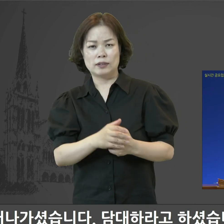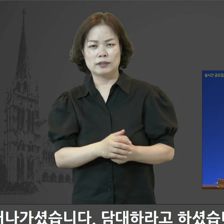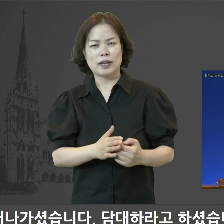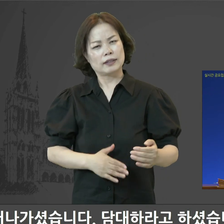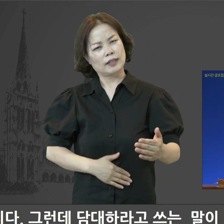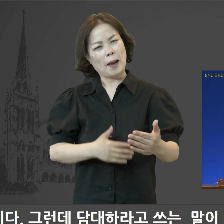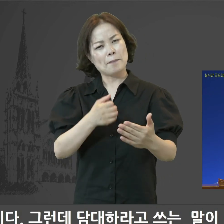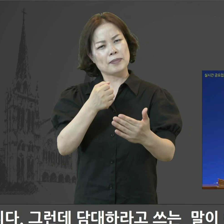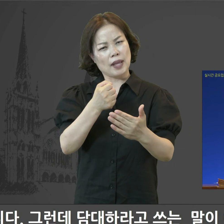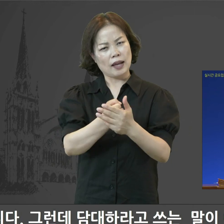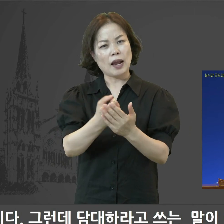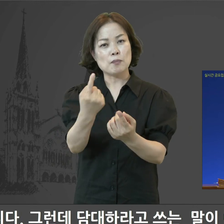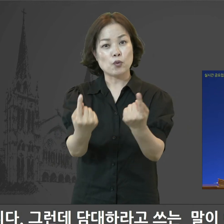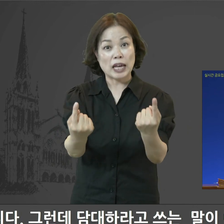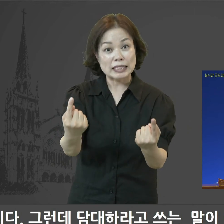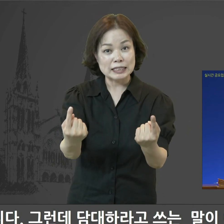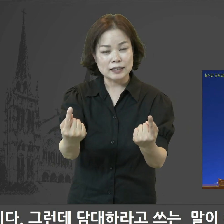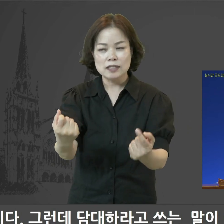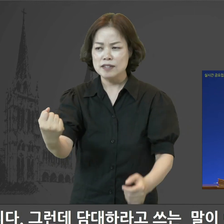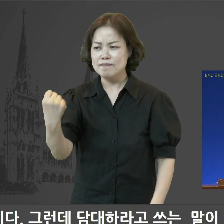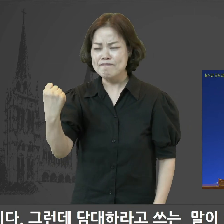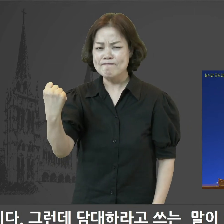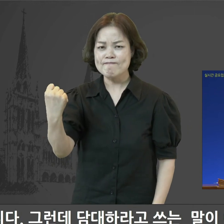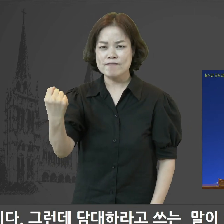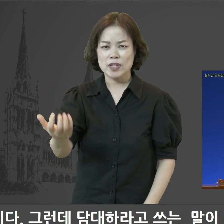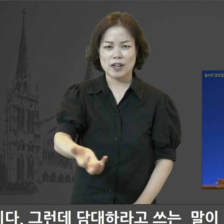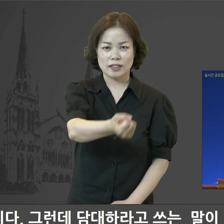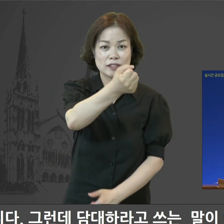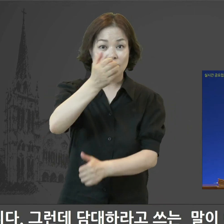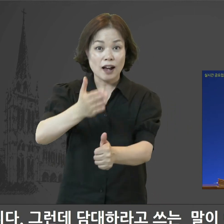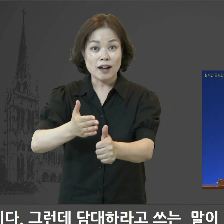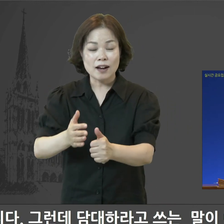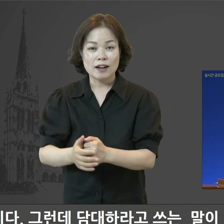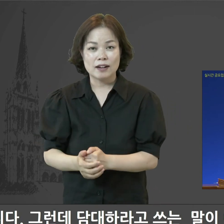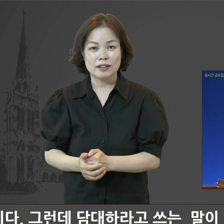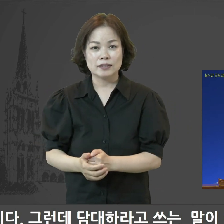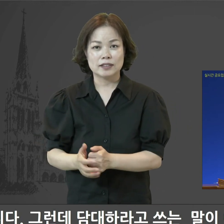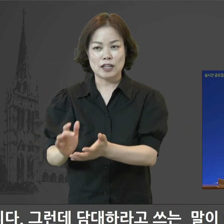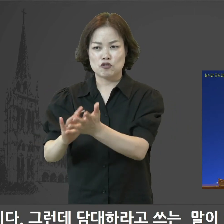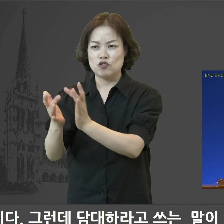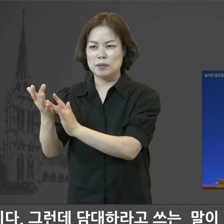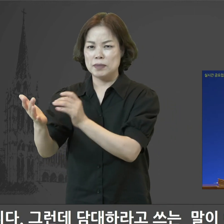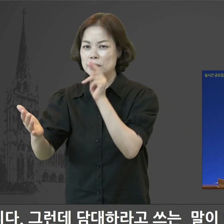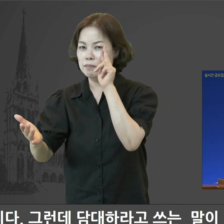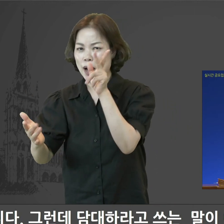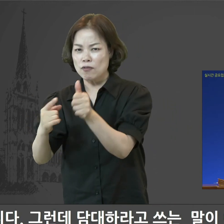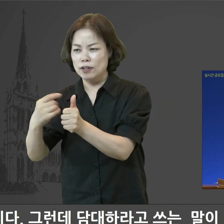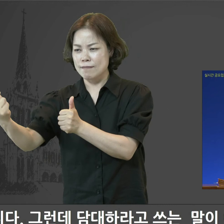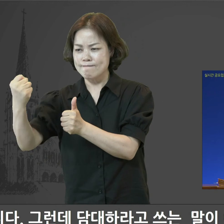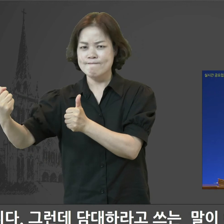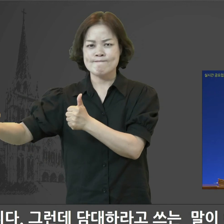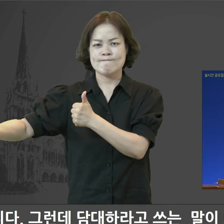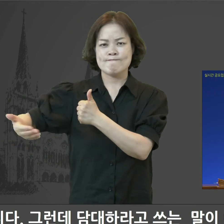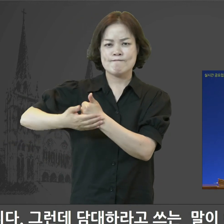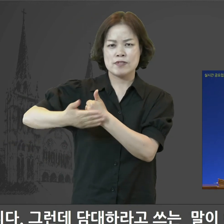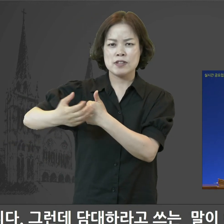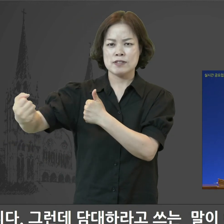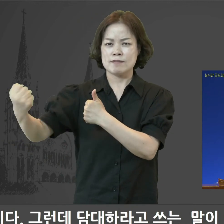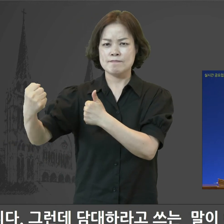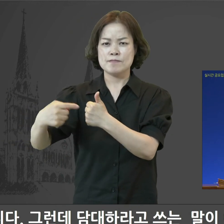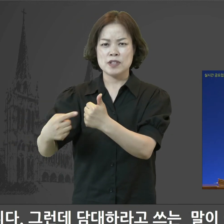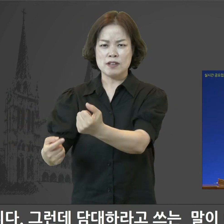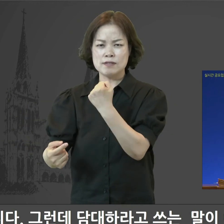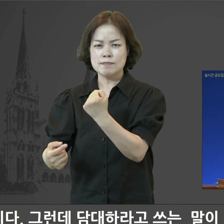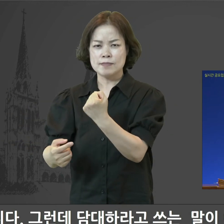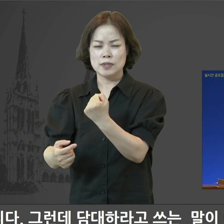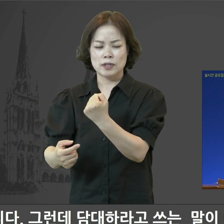담대하라 이렇게 이 말보다는 힘내라, 딱 이렇게 번역하면 좋아요. 힘내라, 힘내라. 너 왜